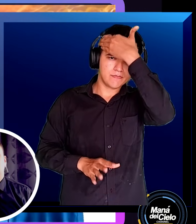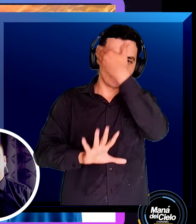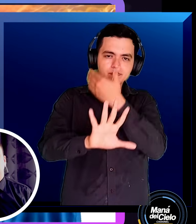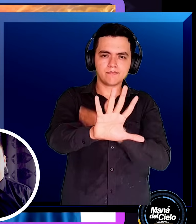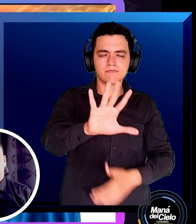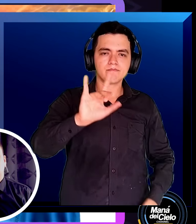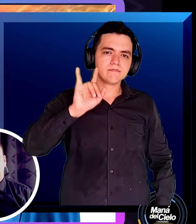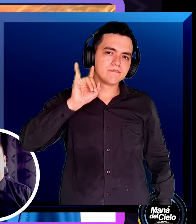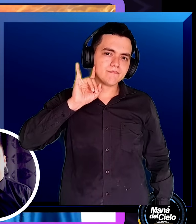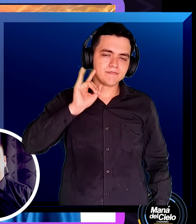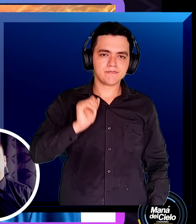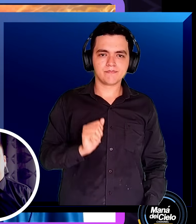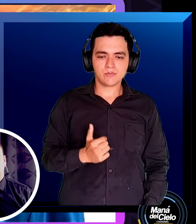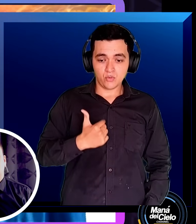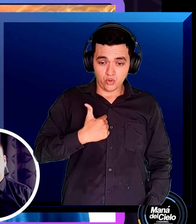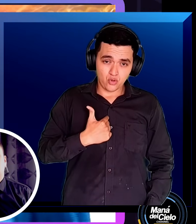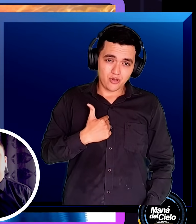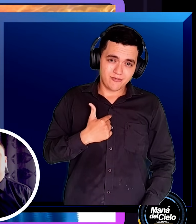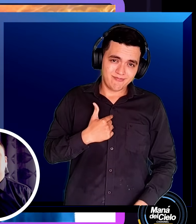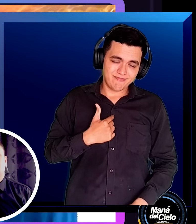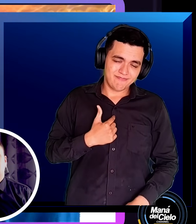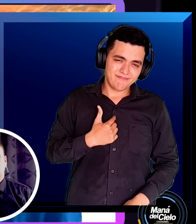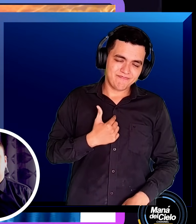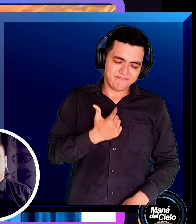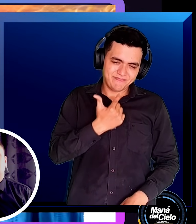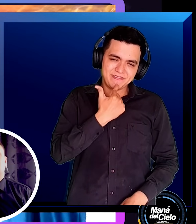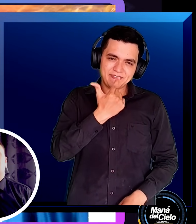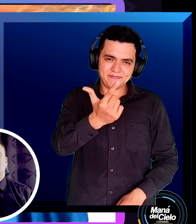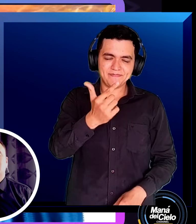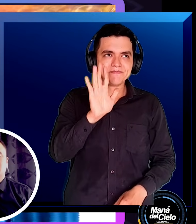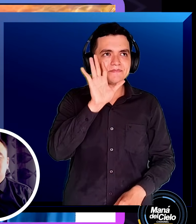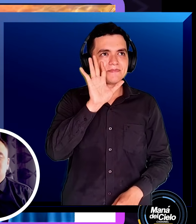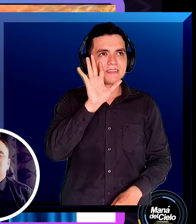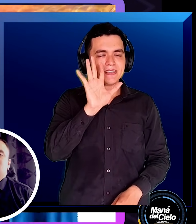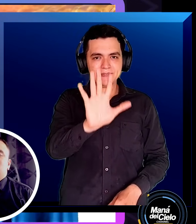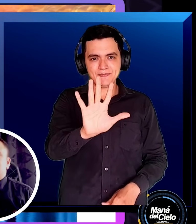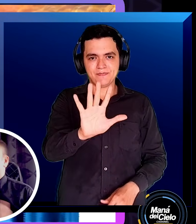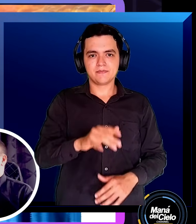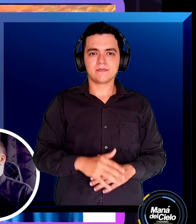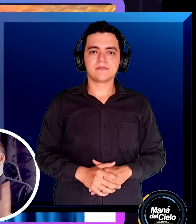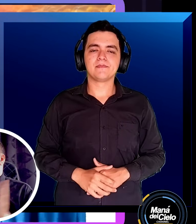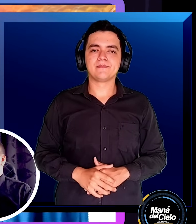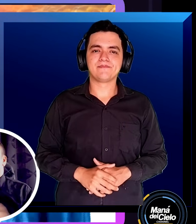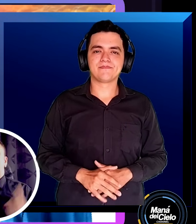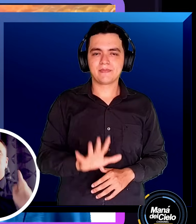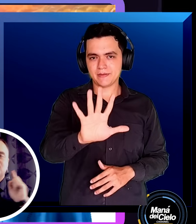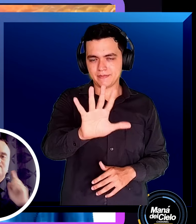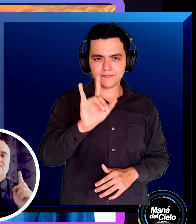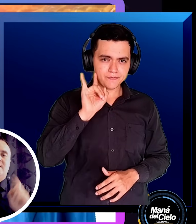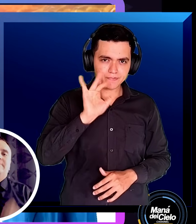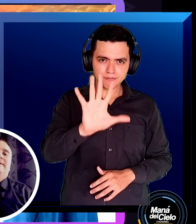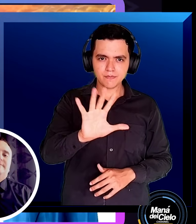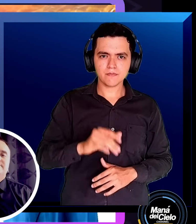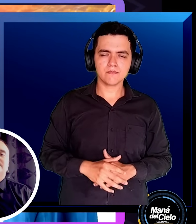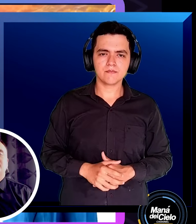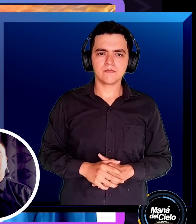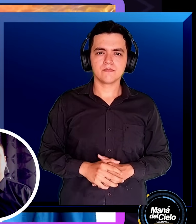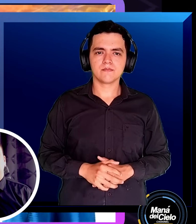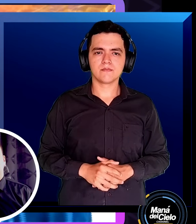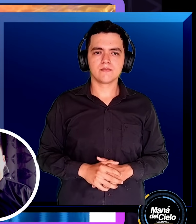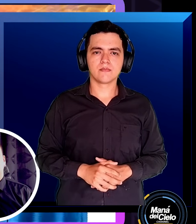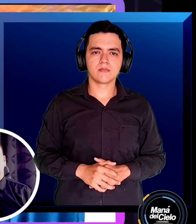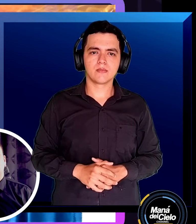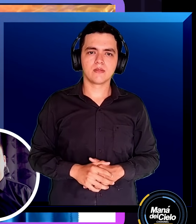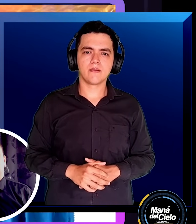buscarle continuamente. Usted y yo podemos hablar: ¡ah, qué bueno es decir Dios está conmigo! Perdóneme. Si